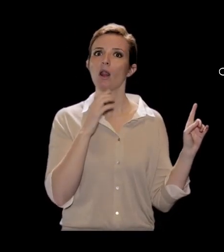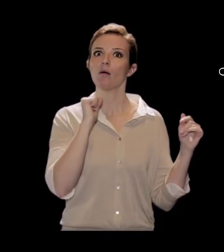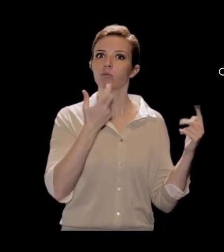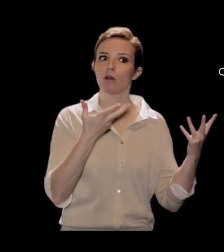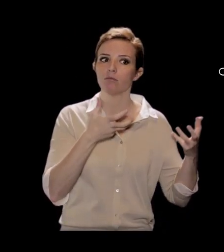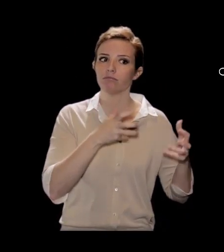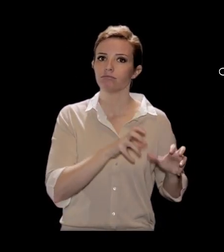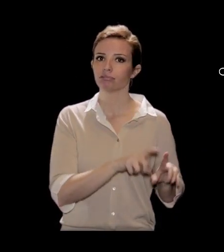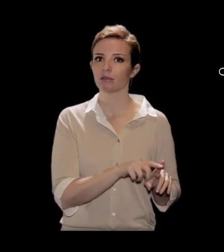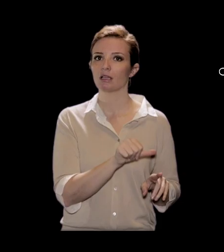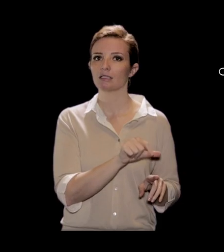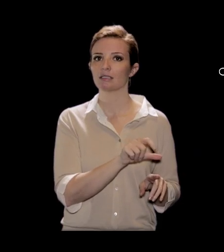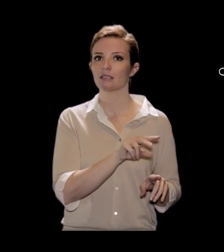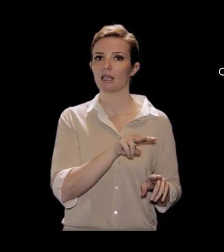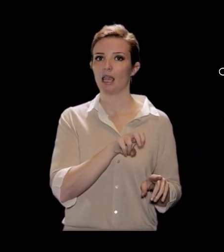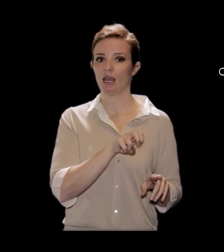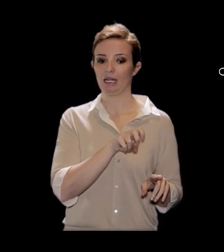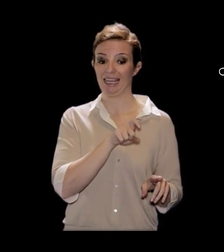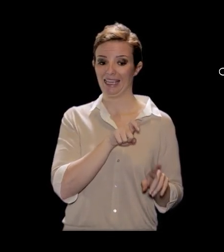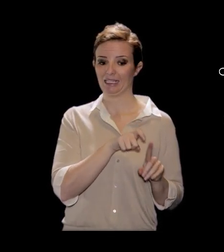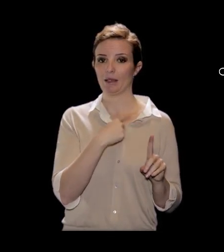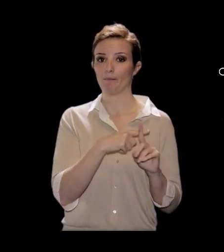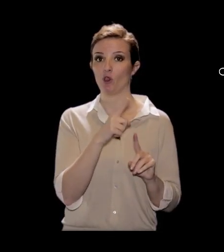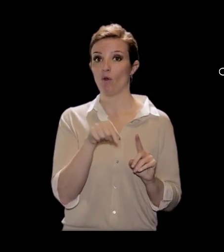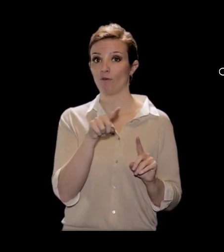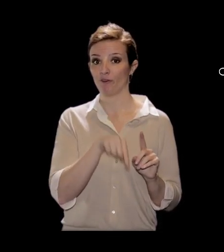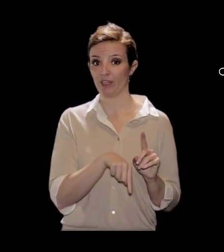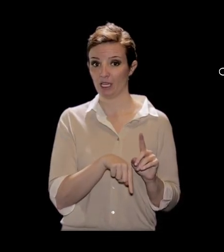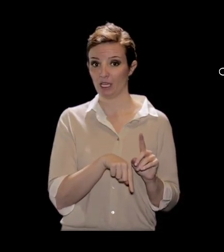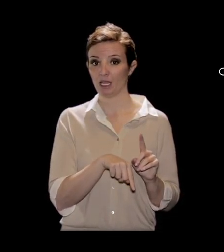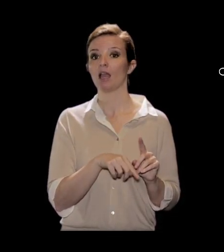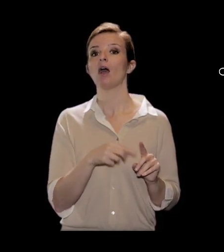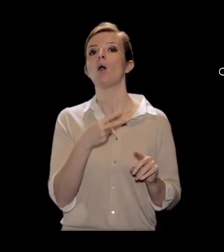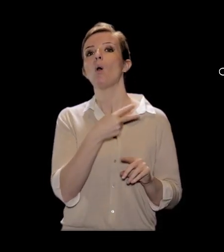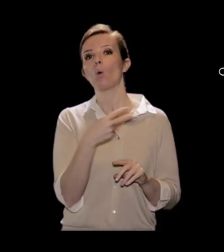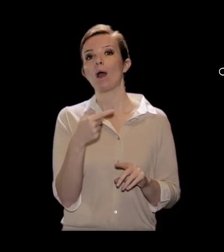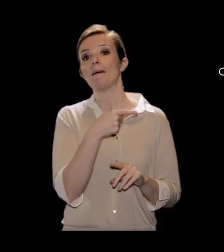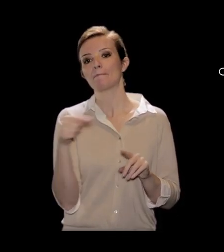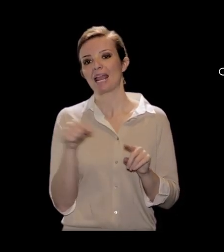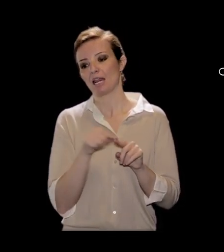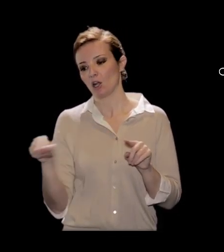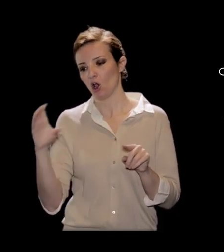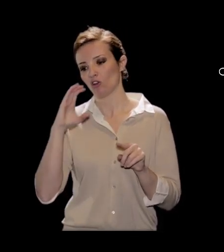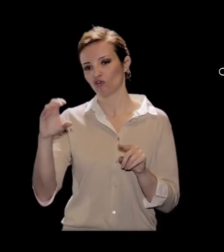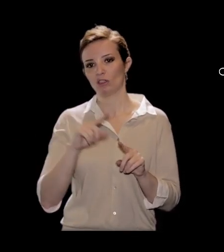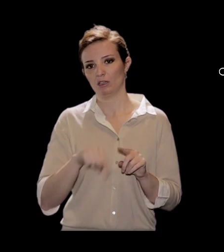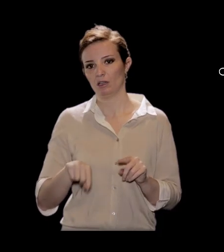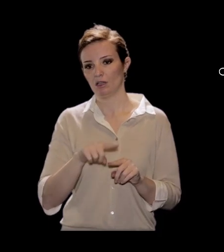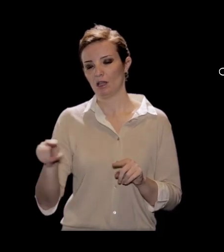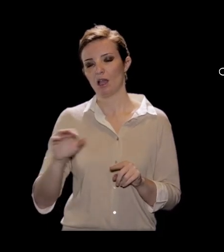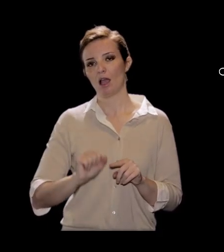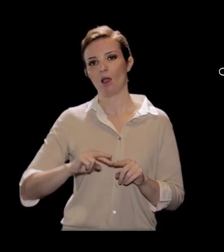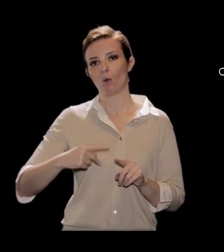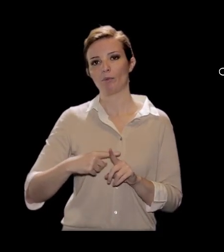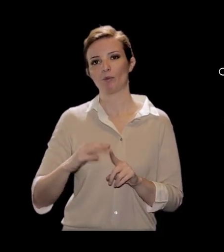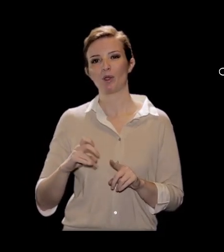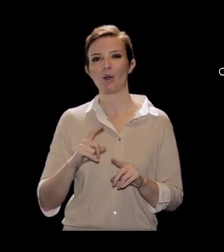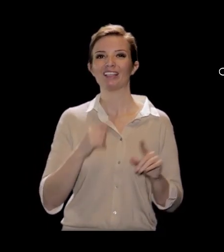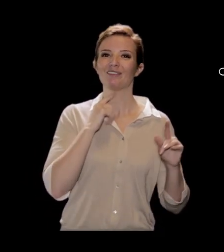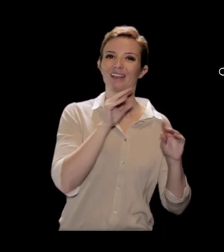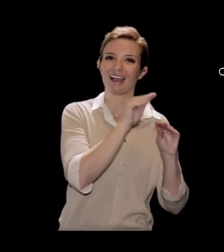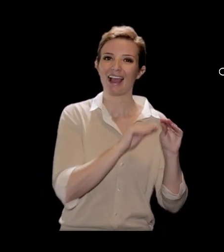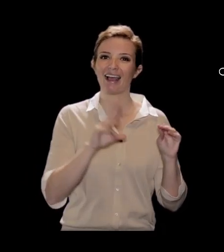di x più fi uguale a meno c fratto radice quadrata di a quadro più b quadro, portando al secondo membro